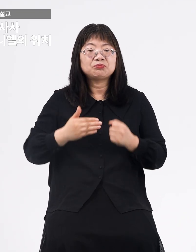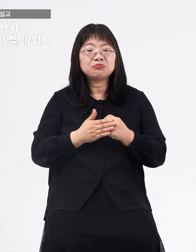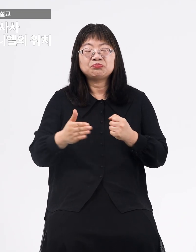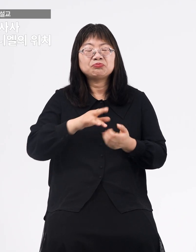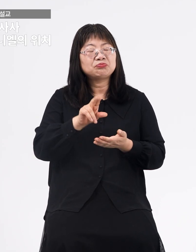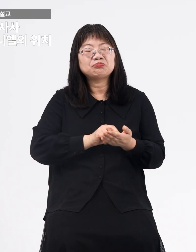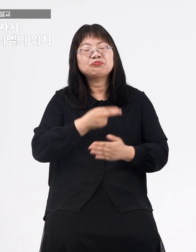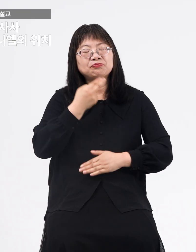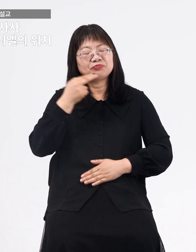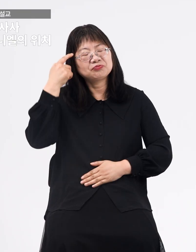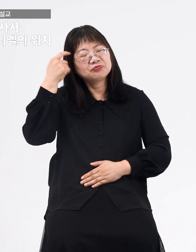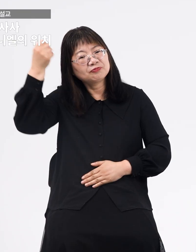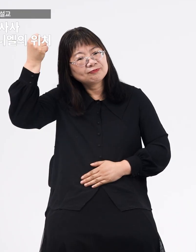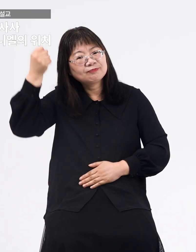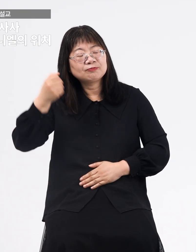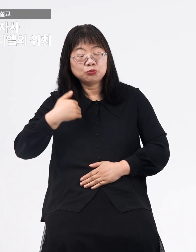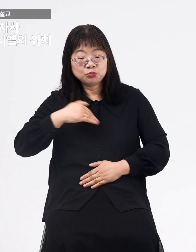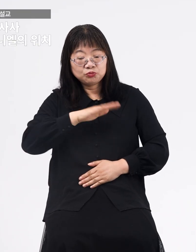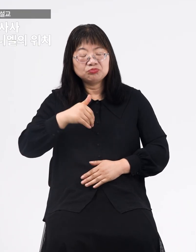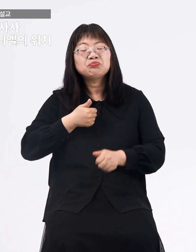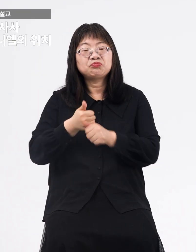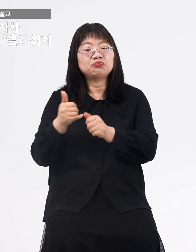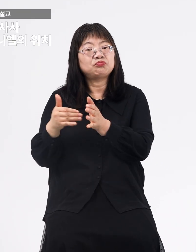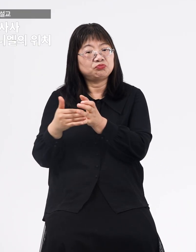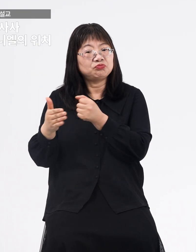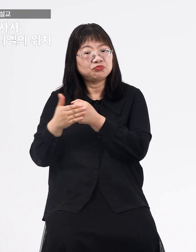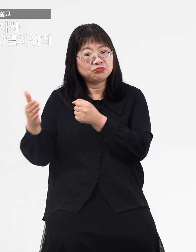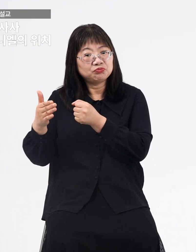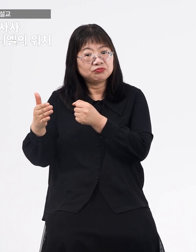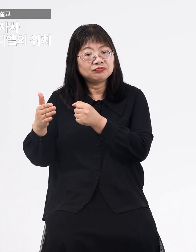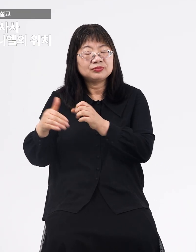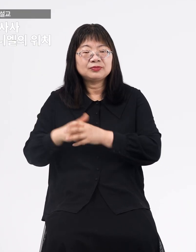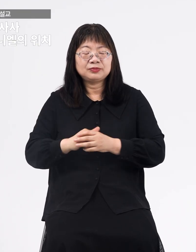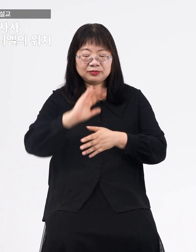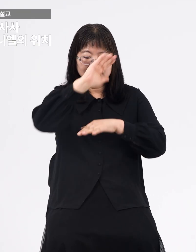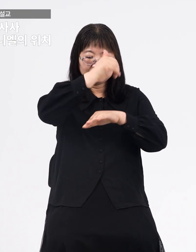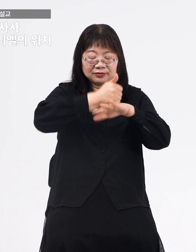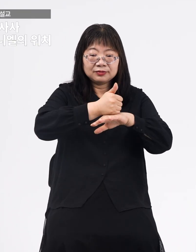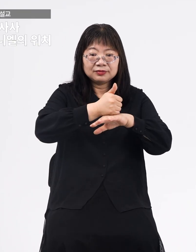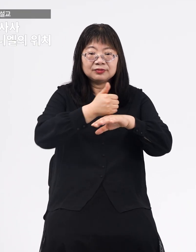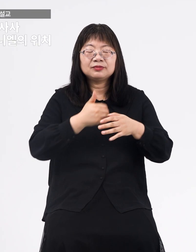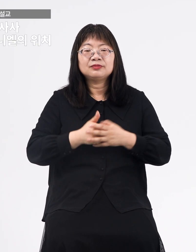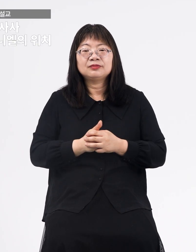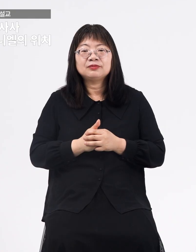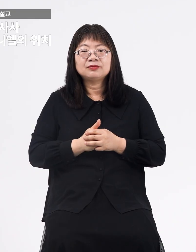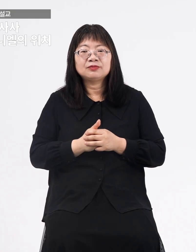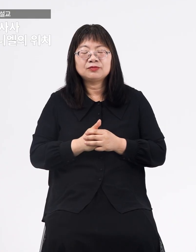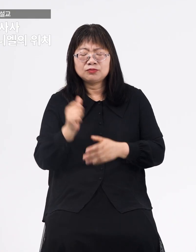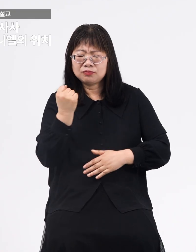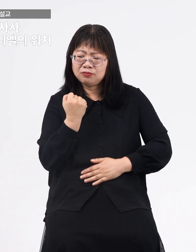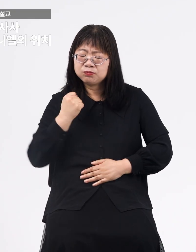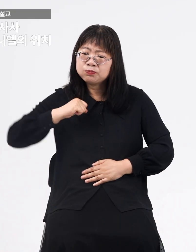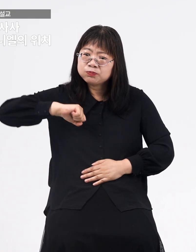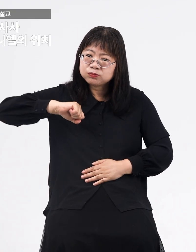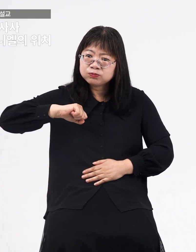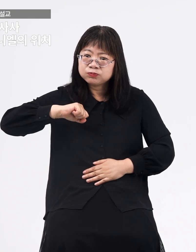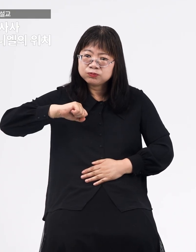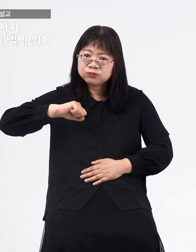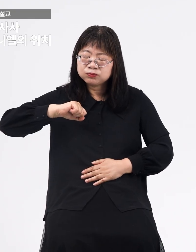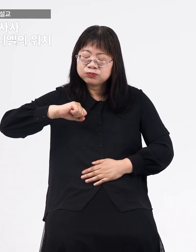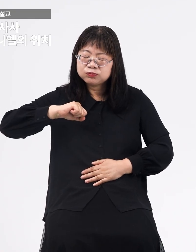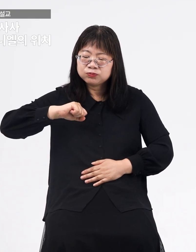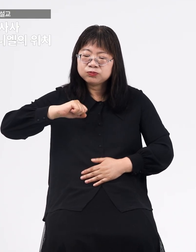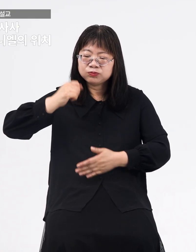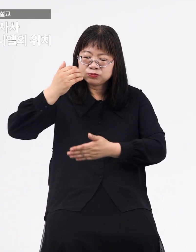돼. 우리가 이긴 상황인데 뭐. 나중에 이 불순종의